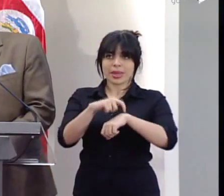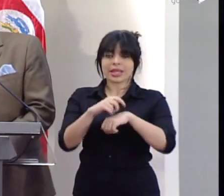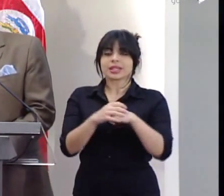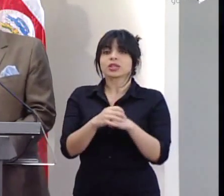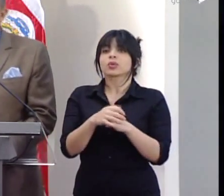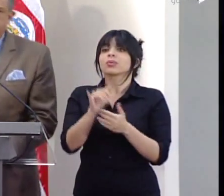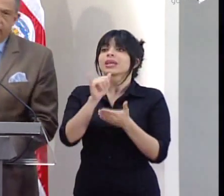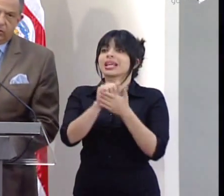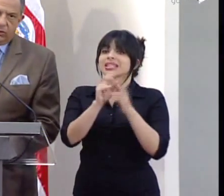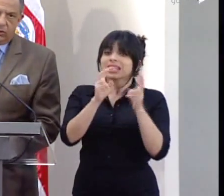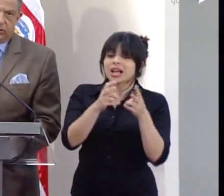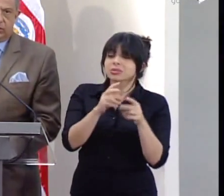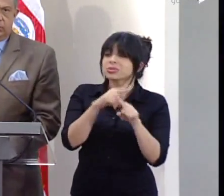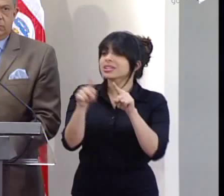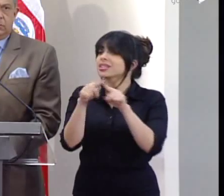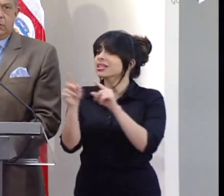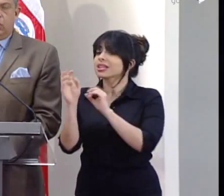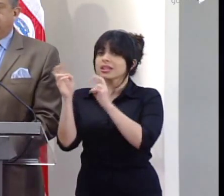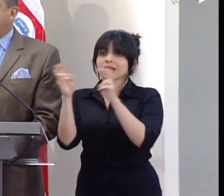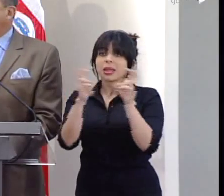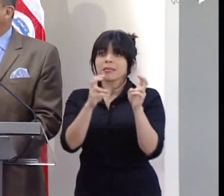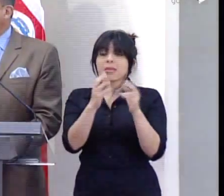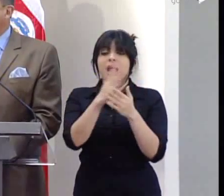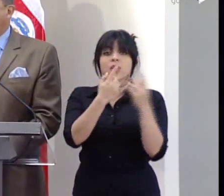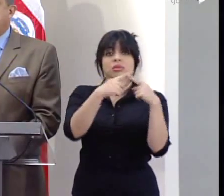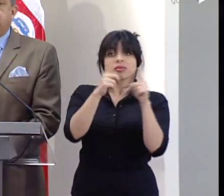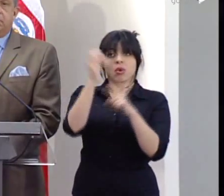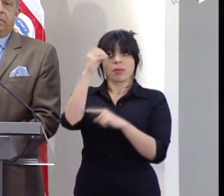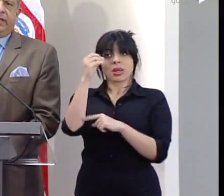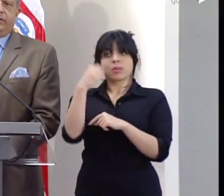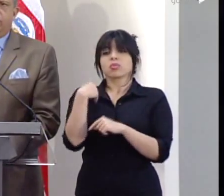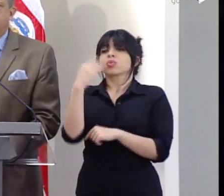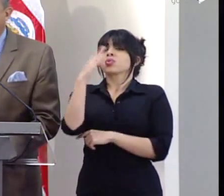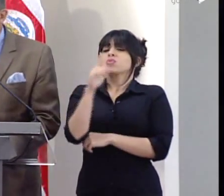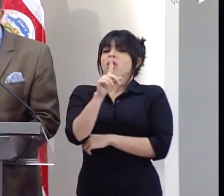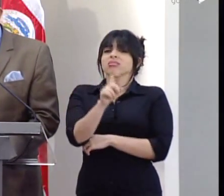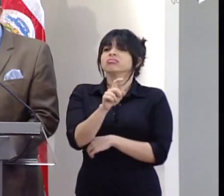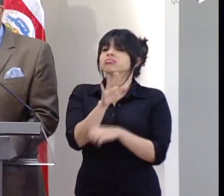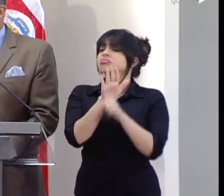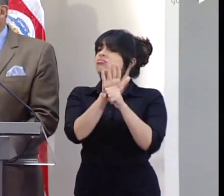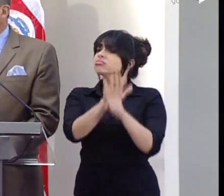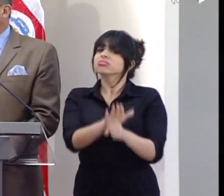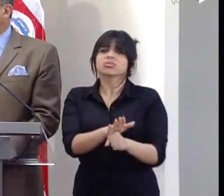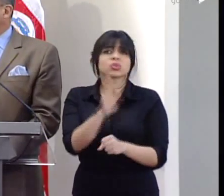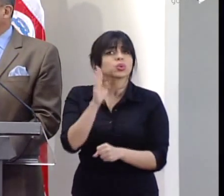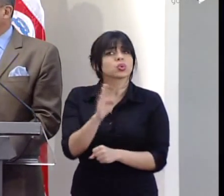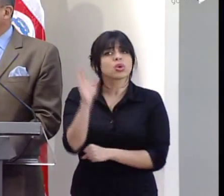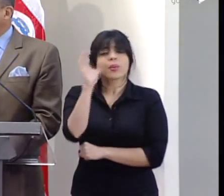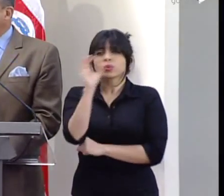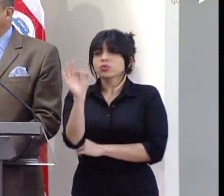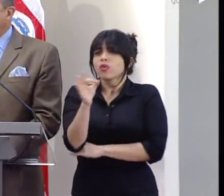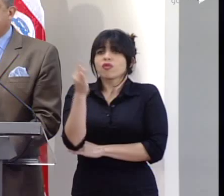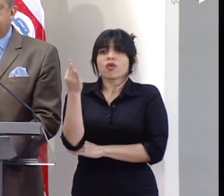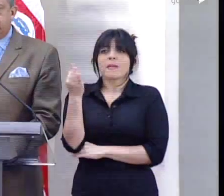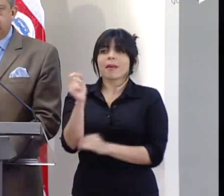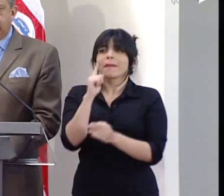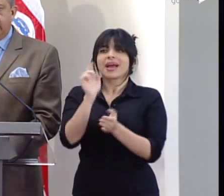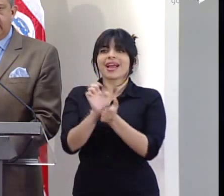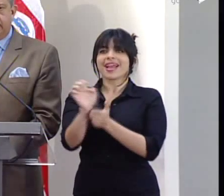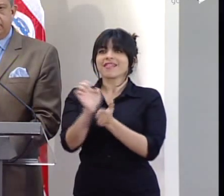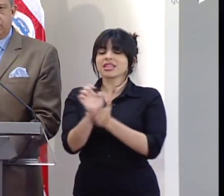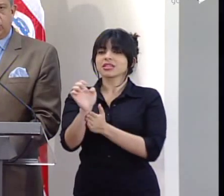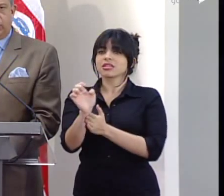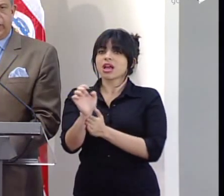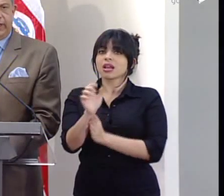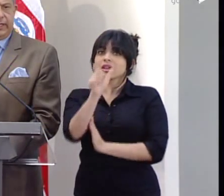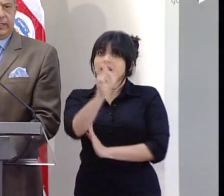en ese caso, ni en ninguno otro, cuestioné, presioné, busqué formas de evitar que